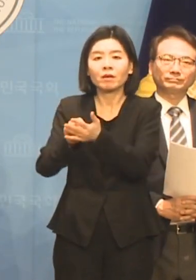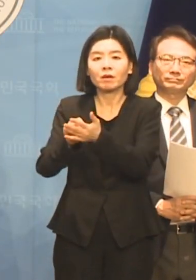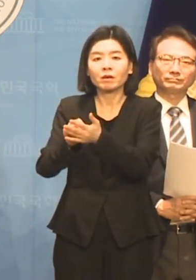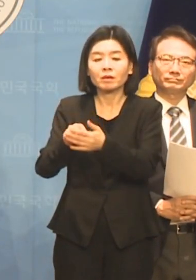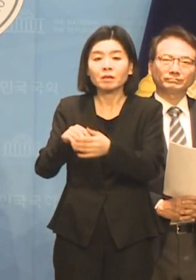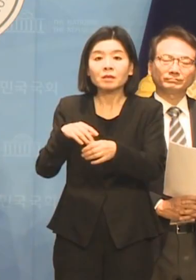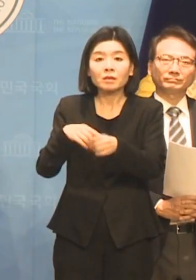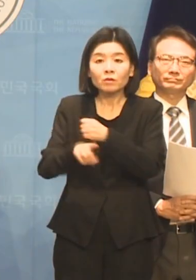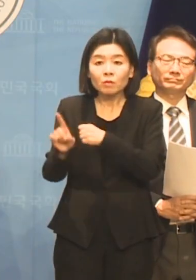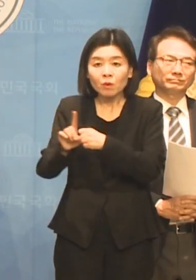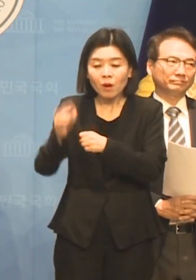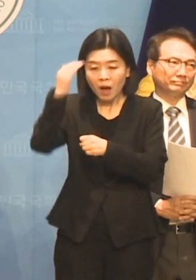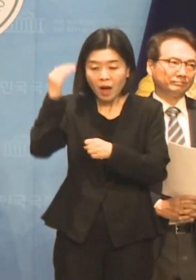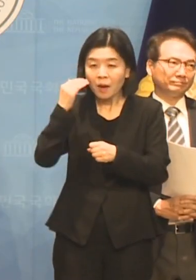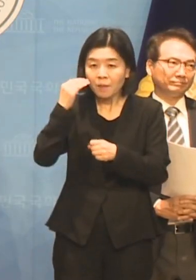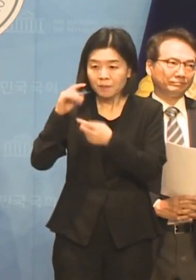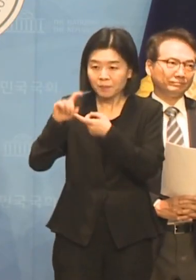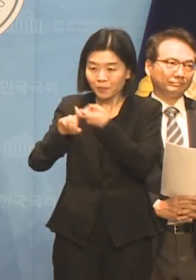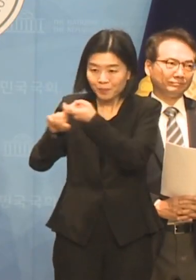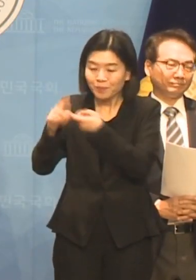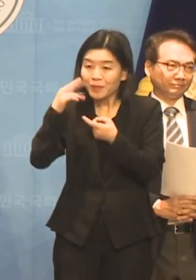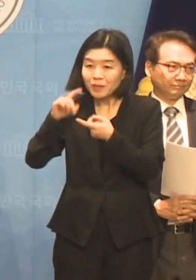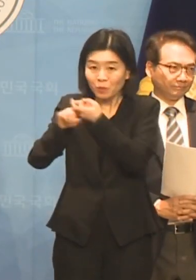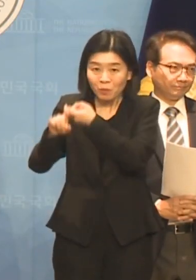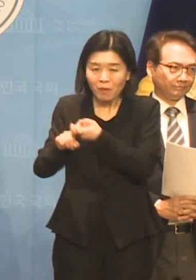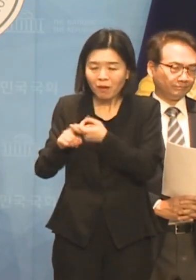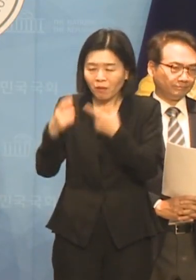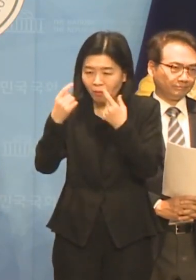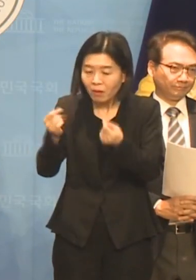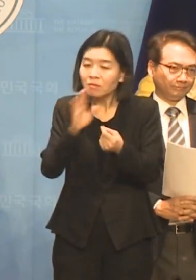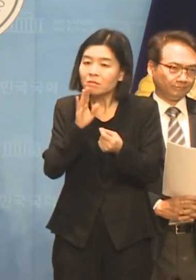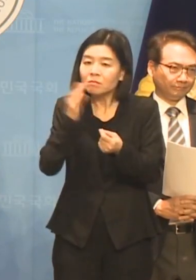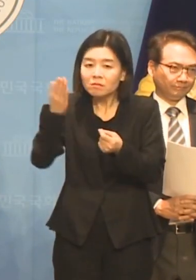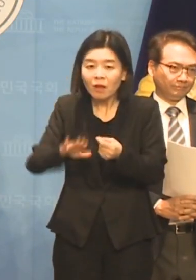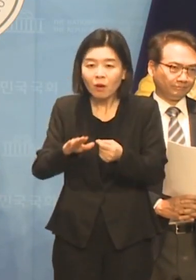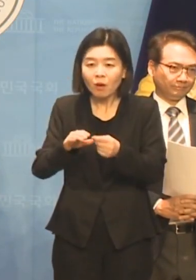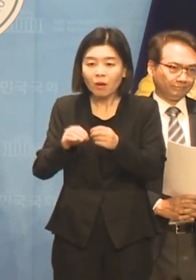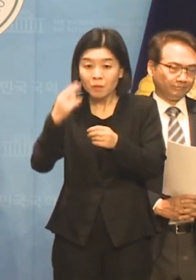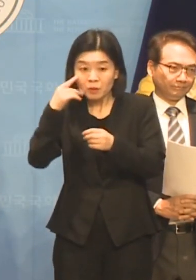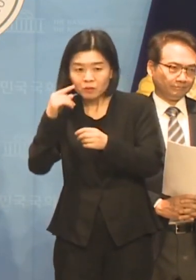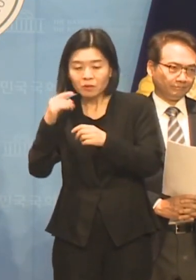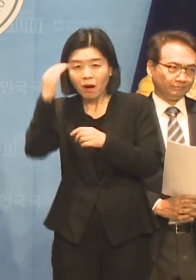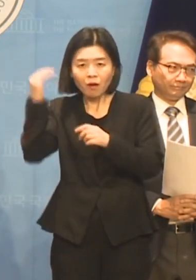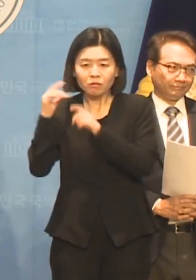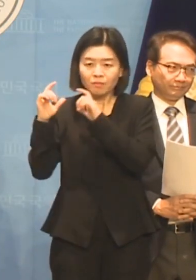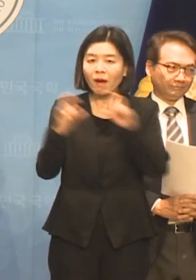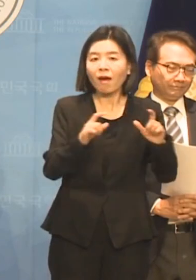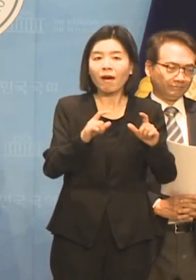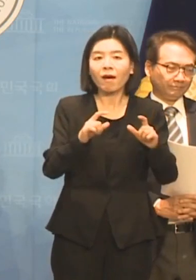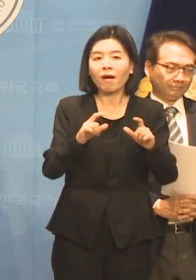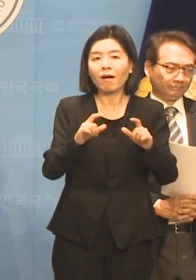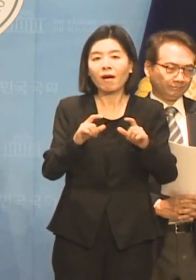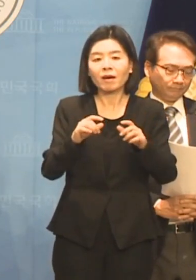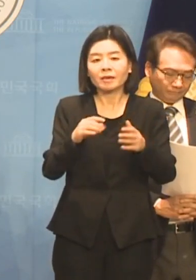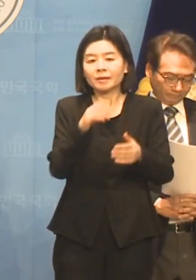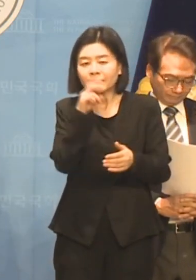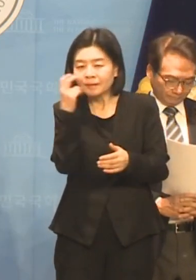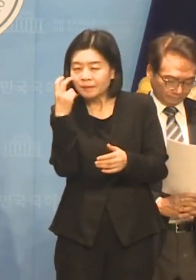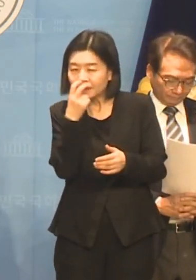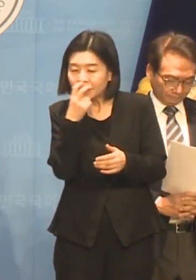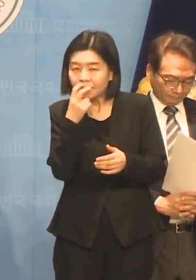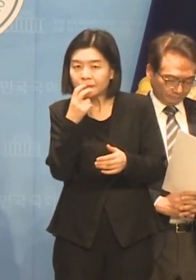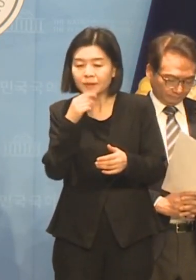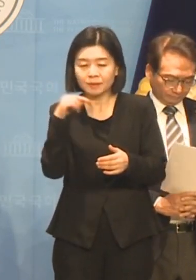동맹국인 대한민국이 민감 국가로 지정되는 재앙을 초래하게 된 배경이자 1년도 넘게